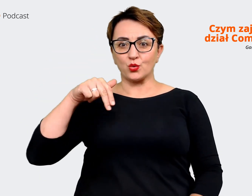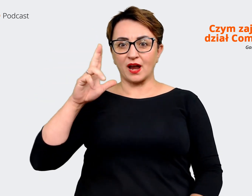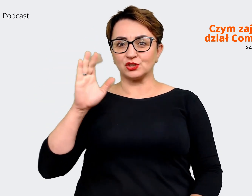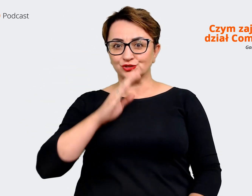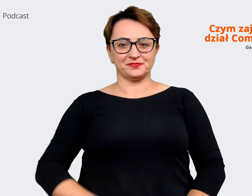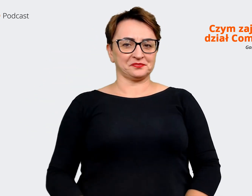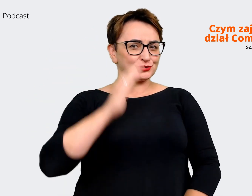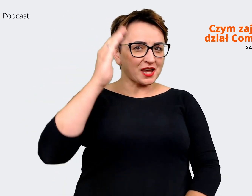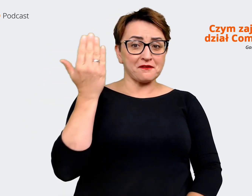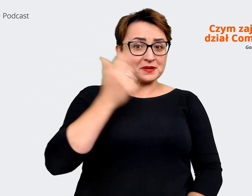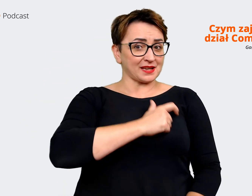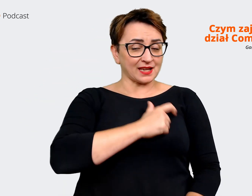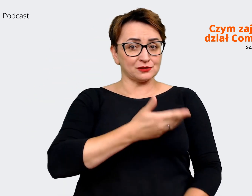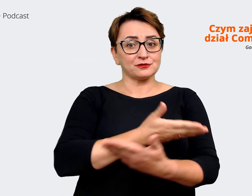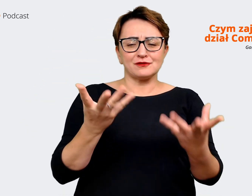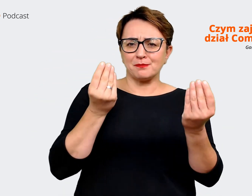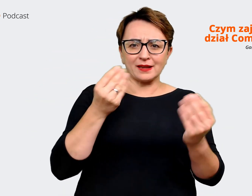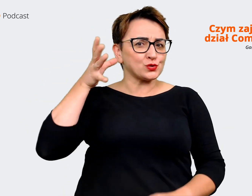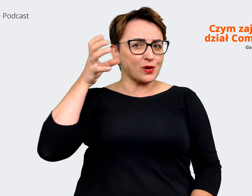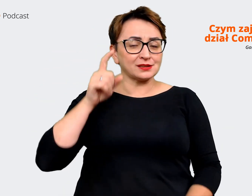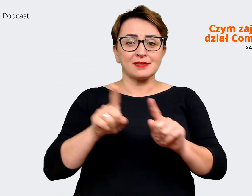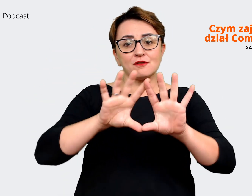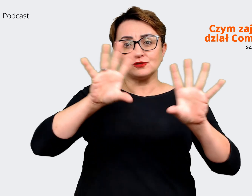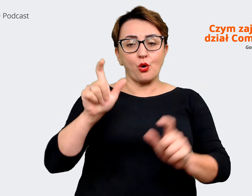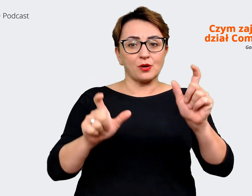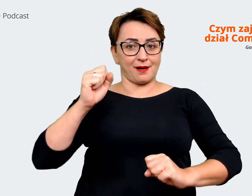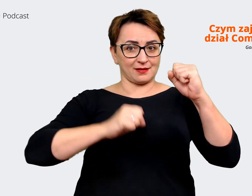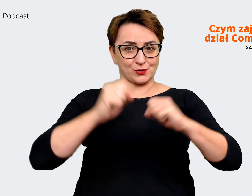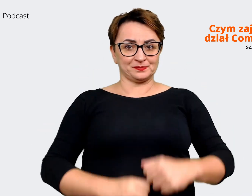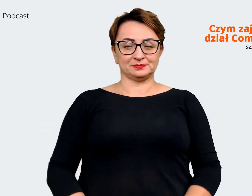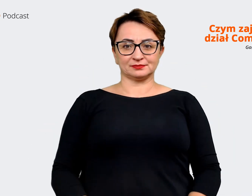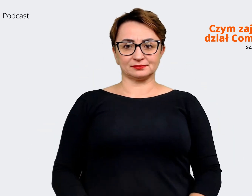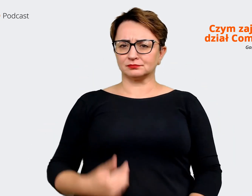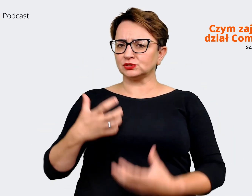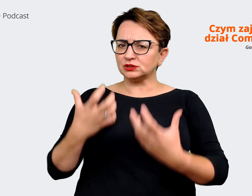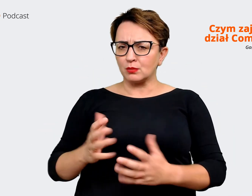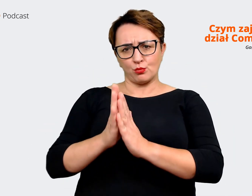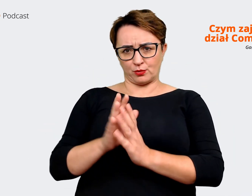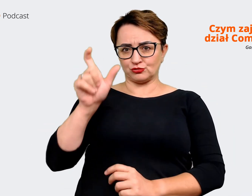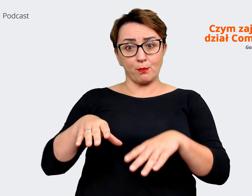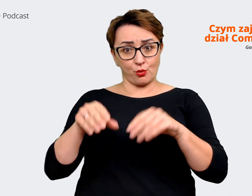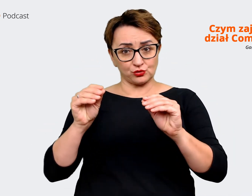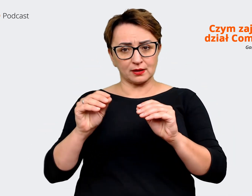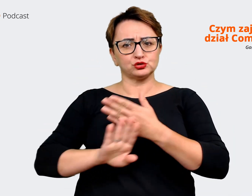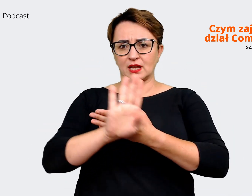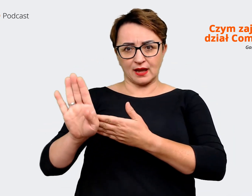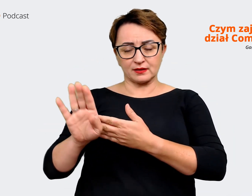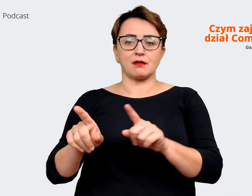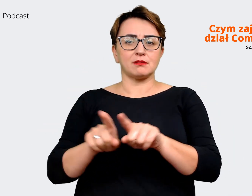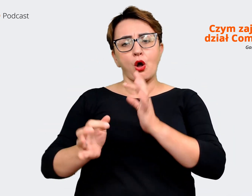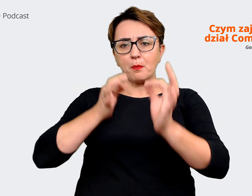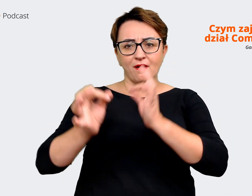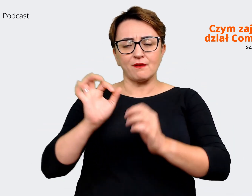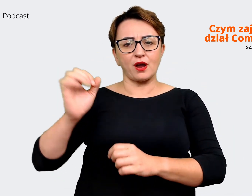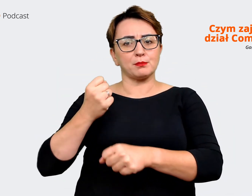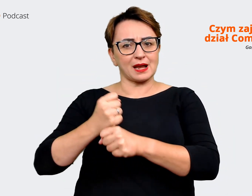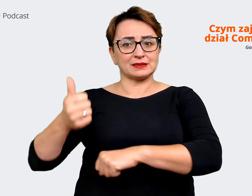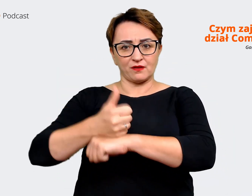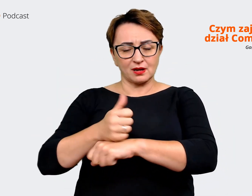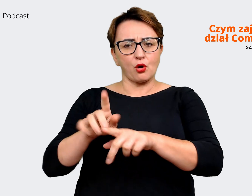To cześć Łukasz. Cześć, witam serdecznie naszych wspaniałych słuchaczy i wszystkich Allegrowiczów. Chciałbym Cię poprosić na początku, żebyś się